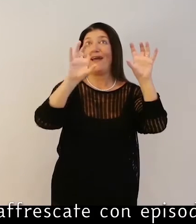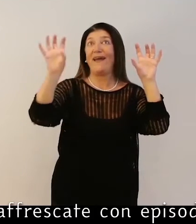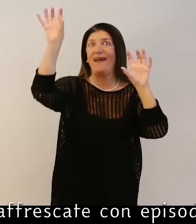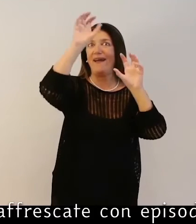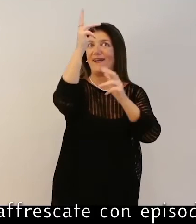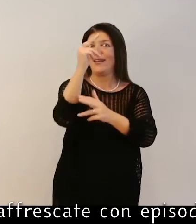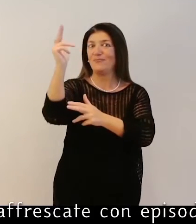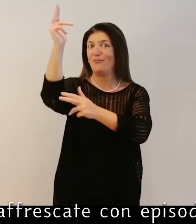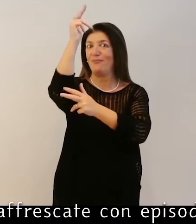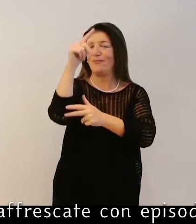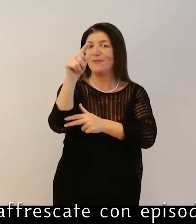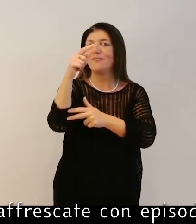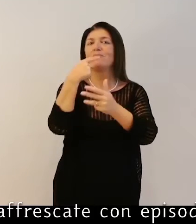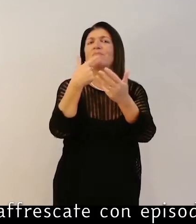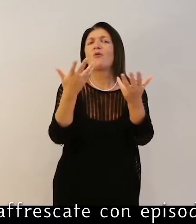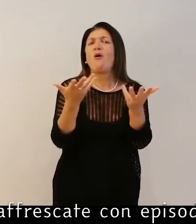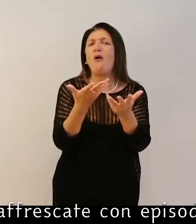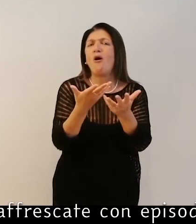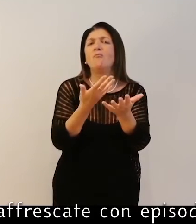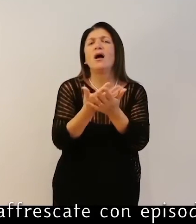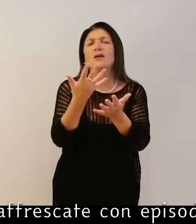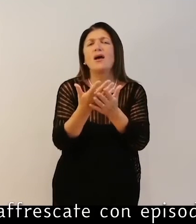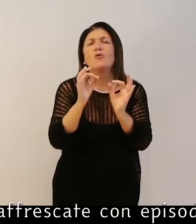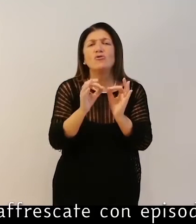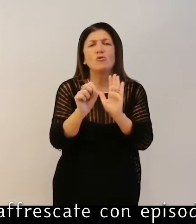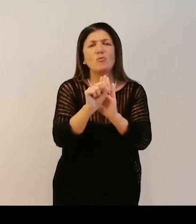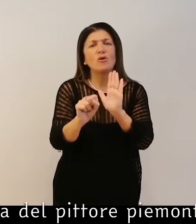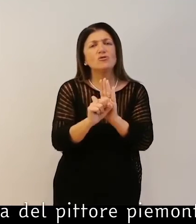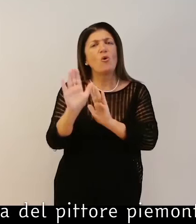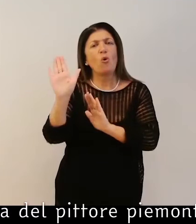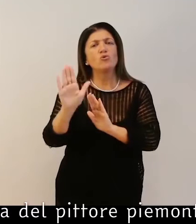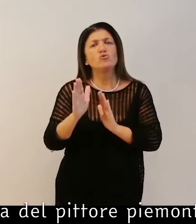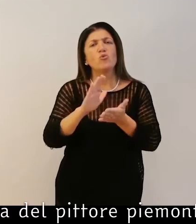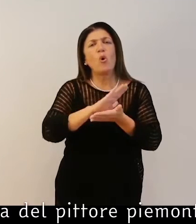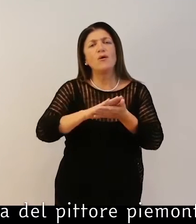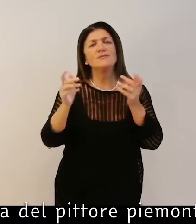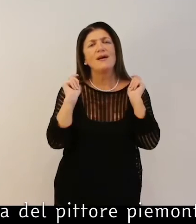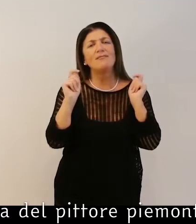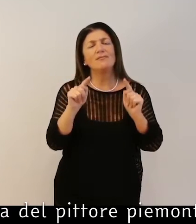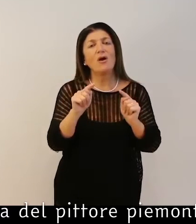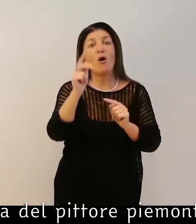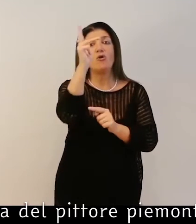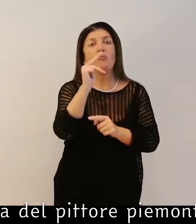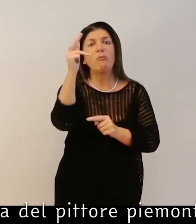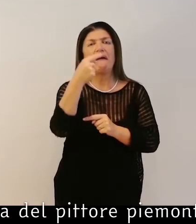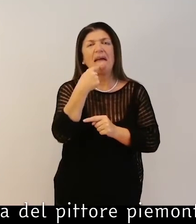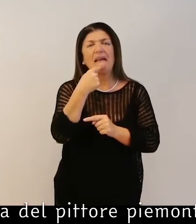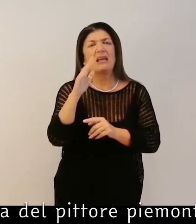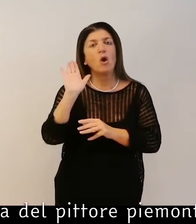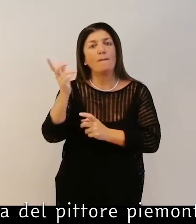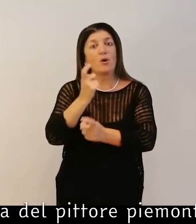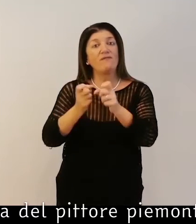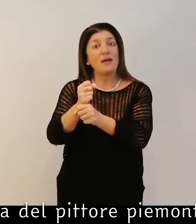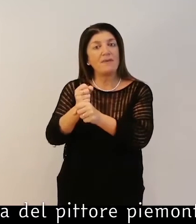Esse sono affrescate con episodi della storia di Sant'Antonio, ad opera del pittore piemontese Guglielmo